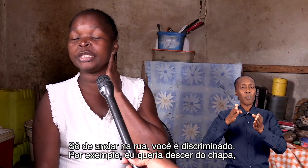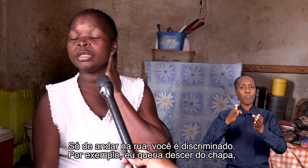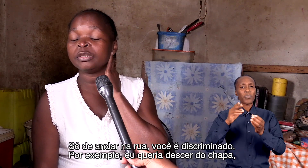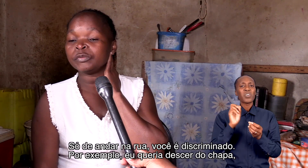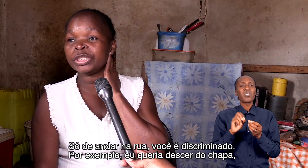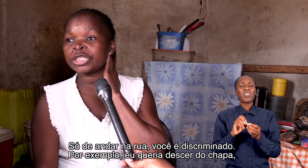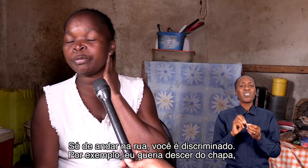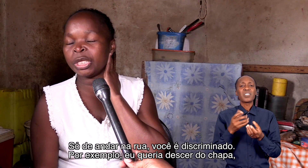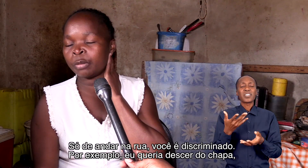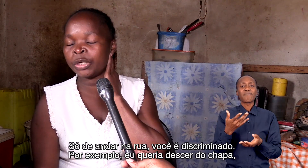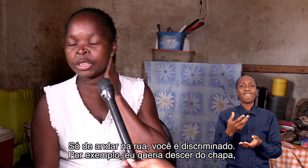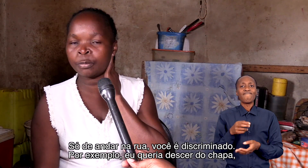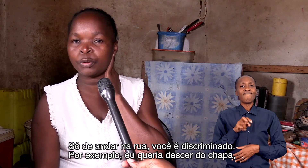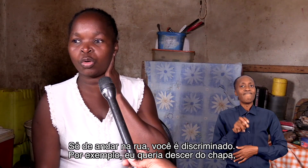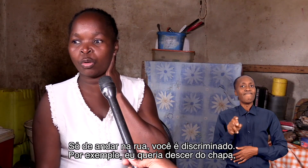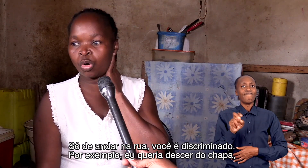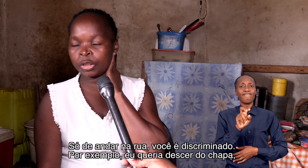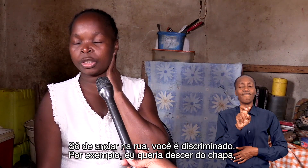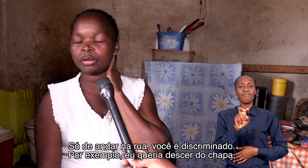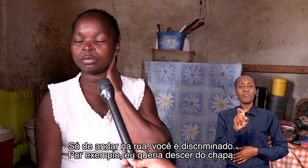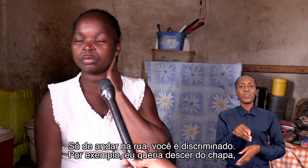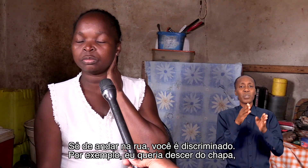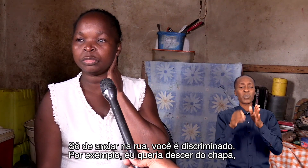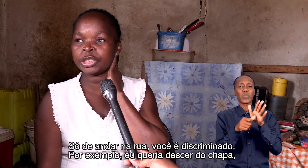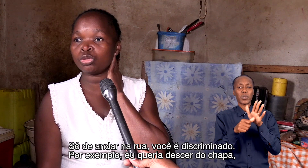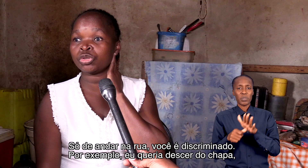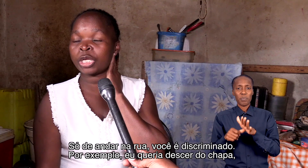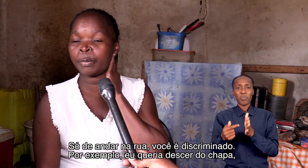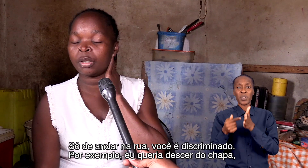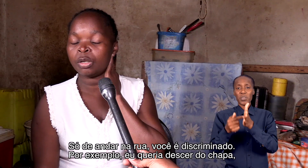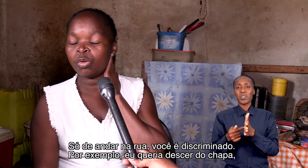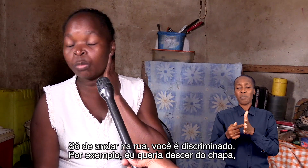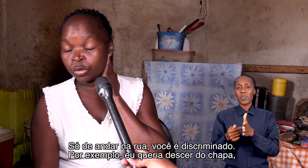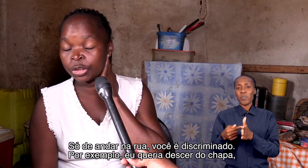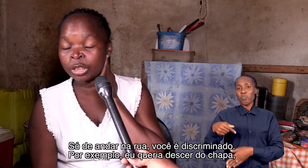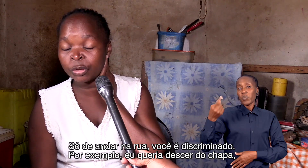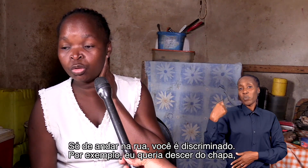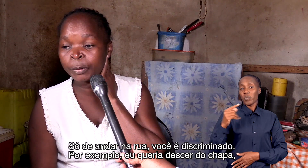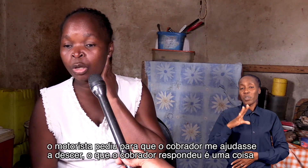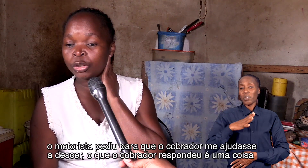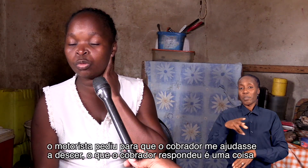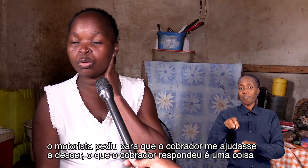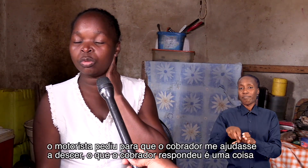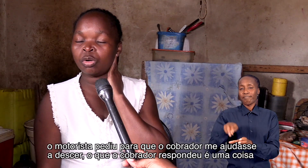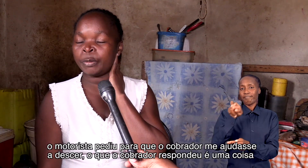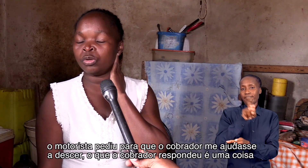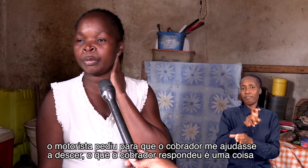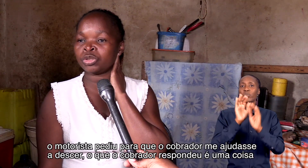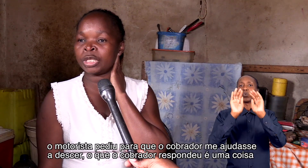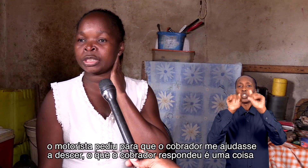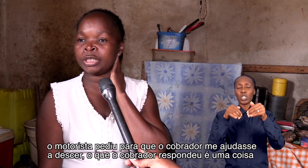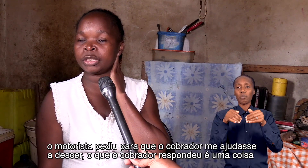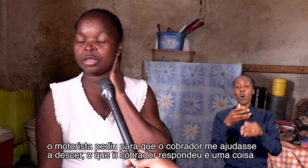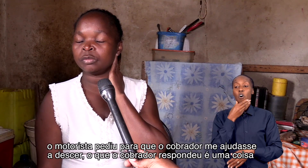que te discrimina. Por exemplo, eu ontem desci do Chapa. O motorista pediu para que o cobrador